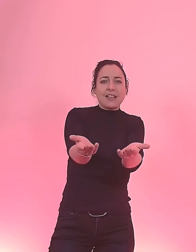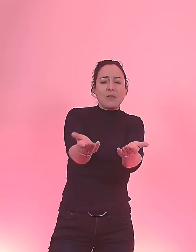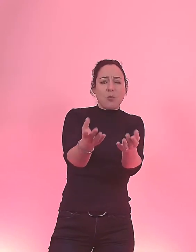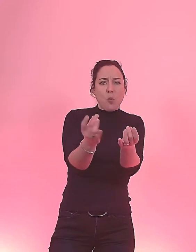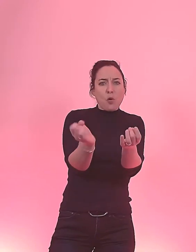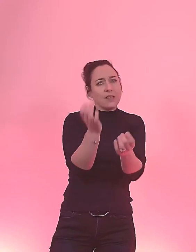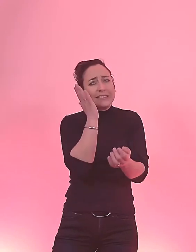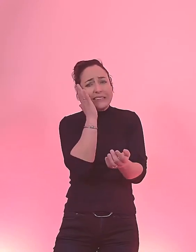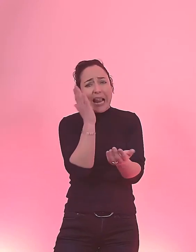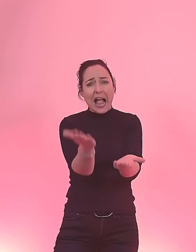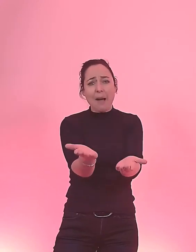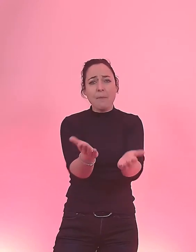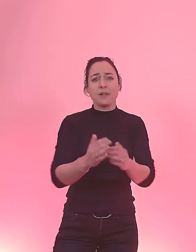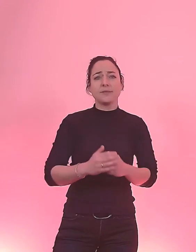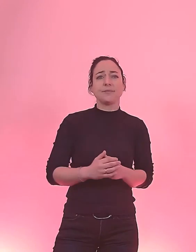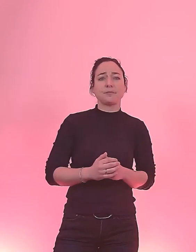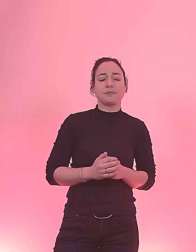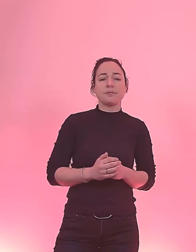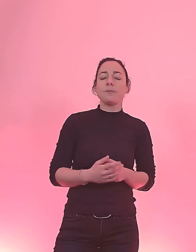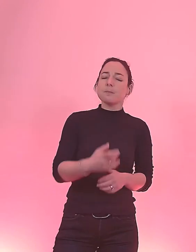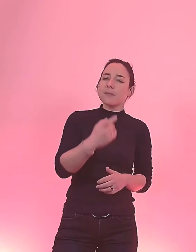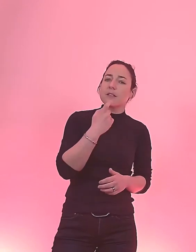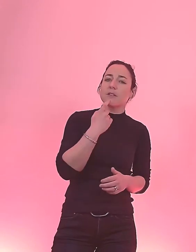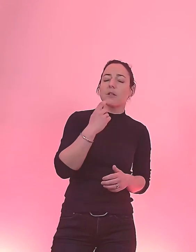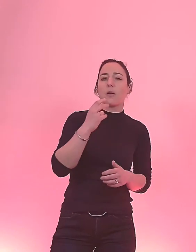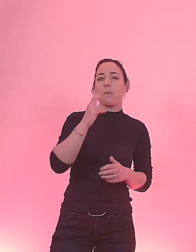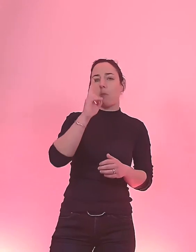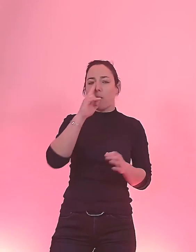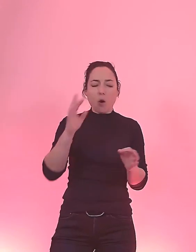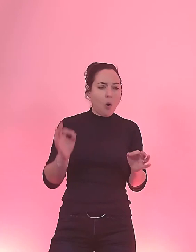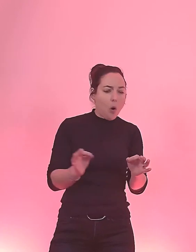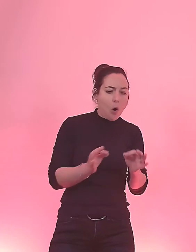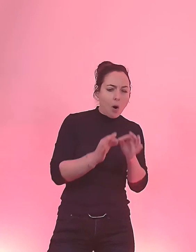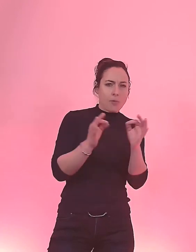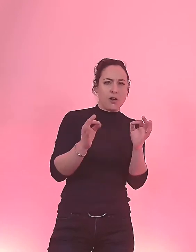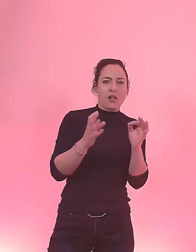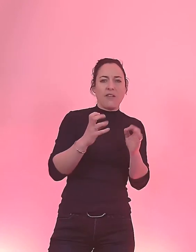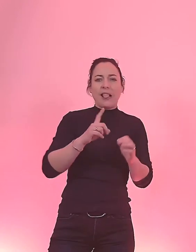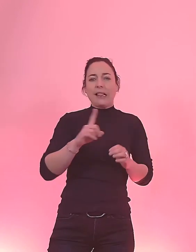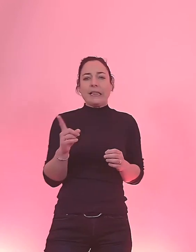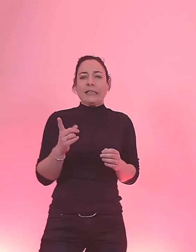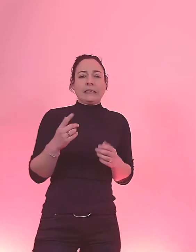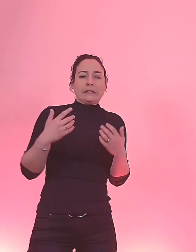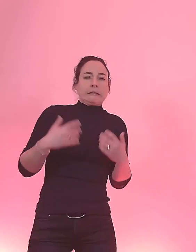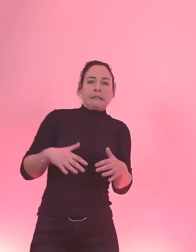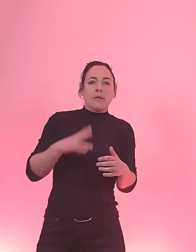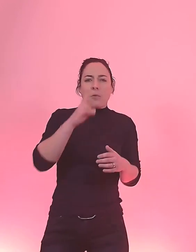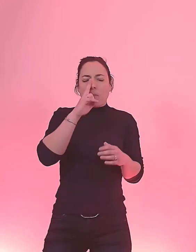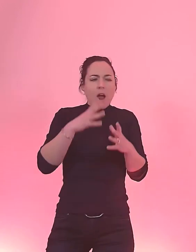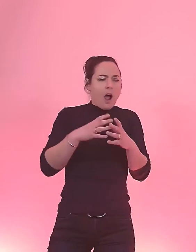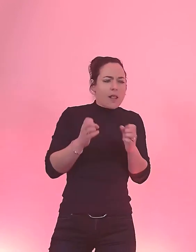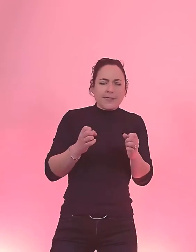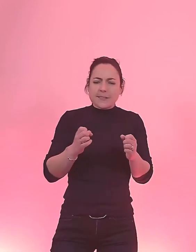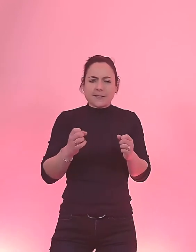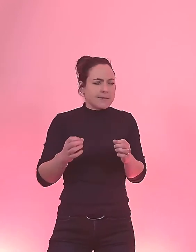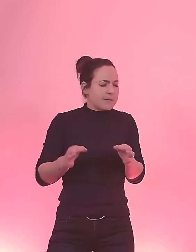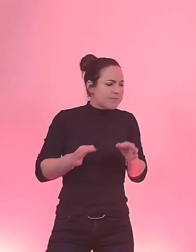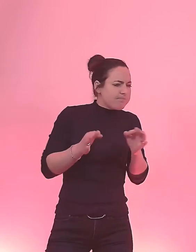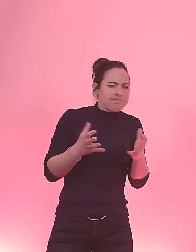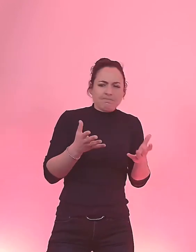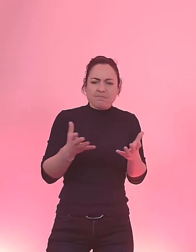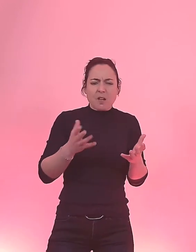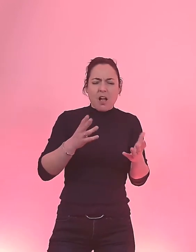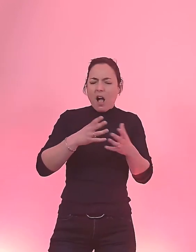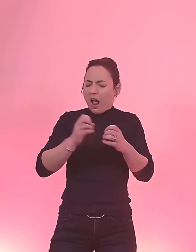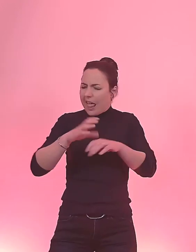doorslapen en ja natuur proberen we te fixen we wilden geen zijn de ze proberen het te fixen alles op we hadden alles wat we wisten